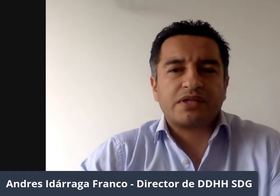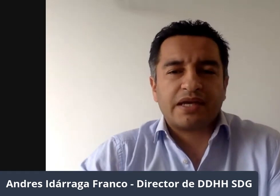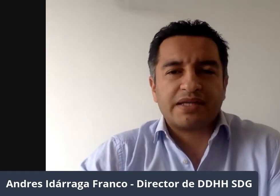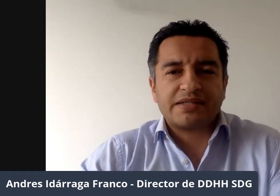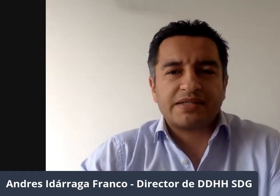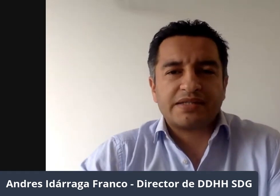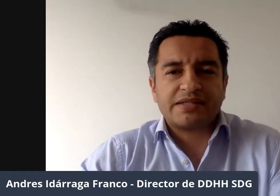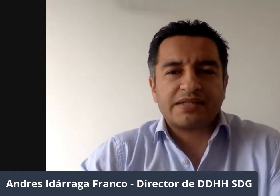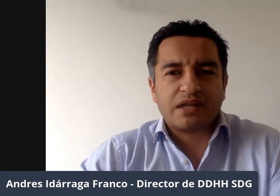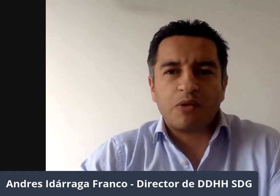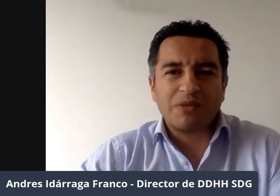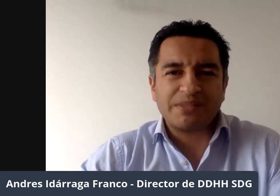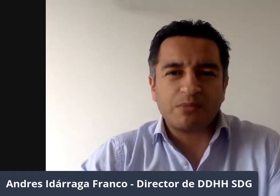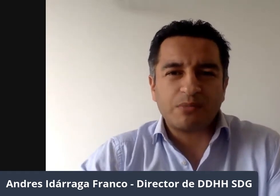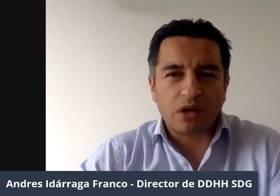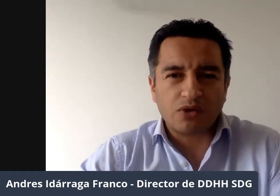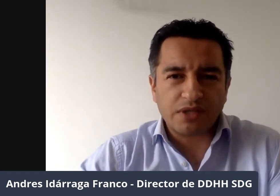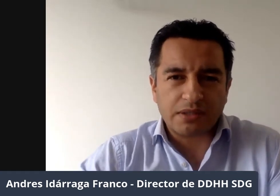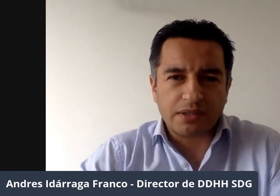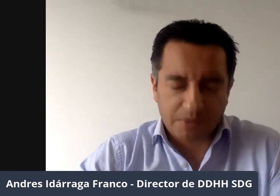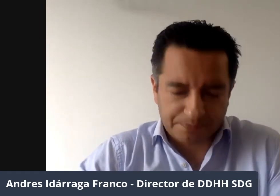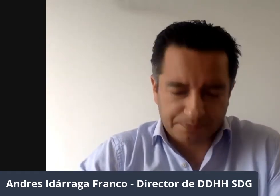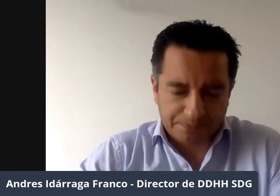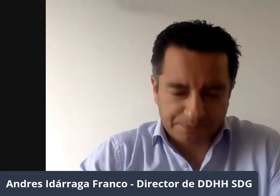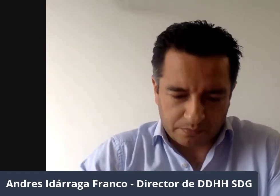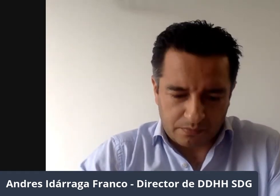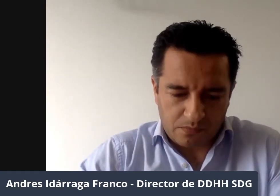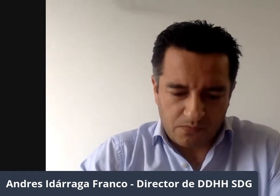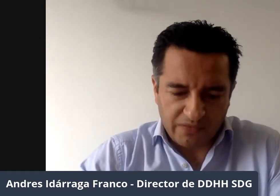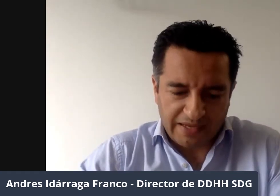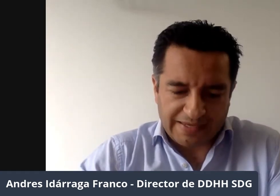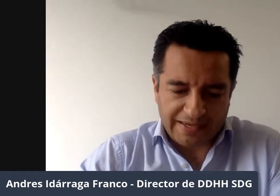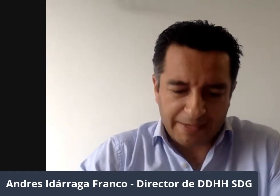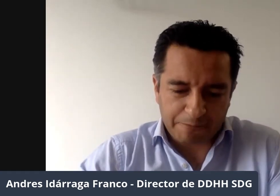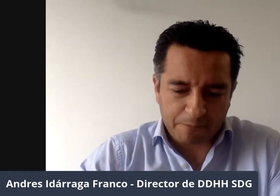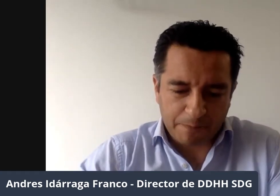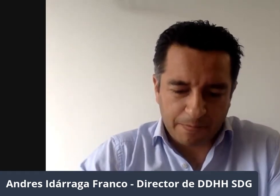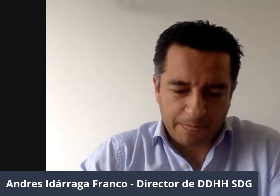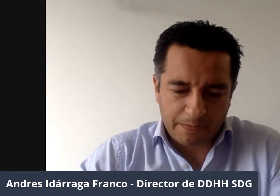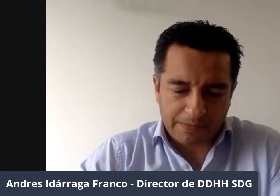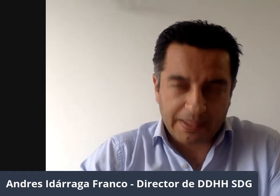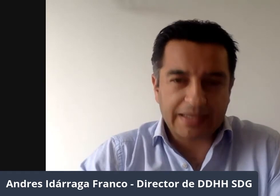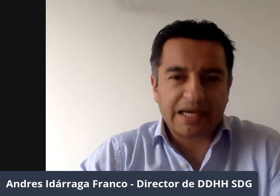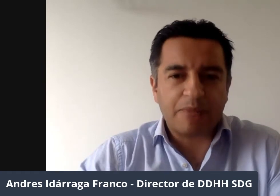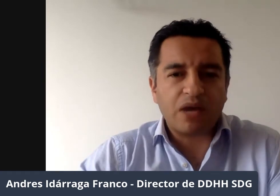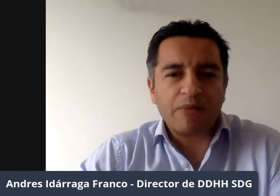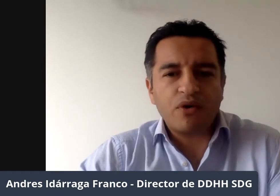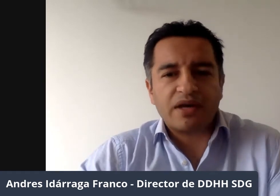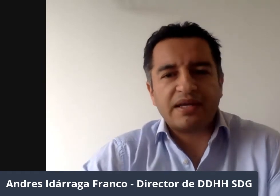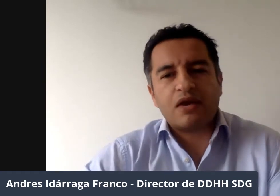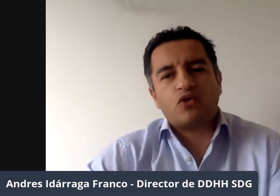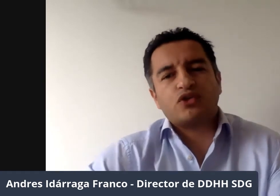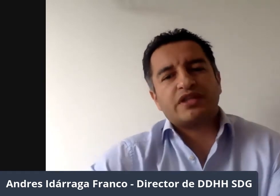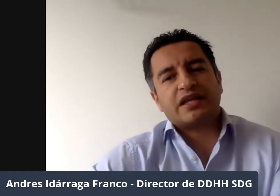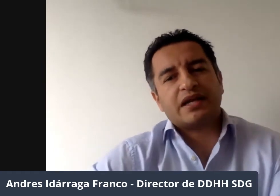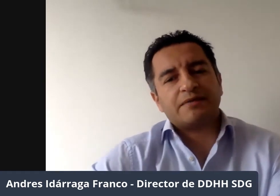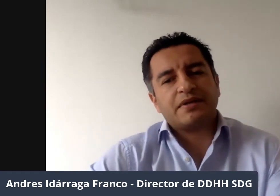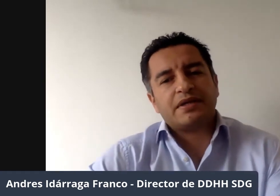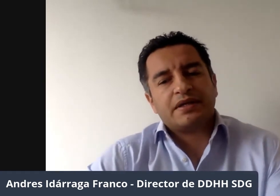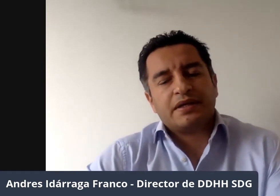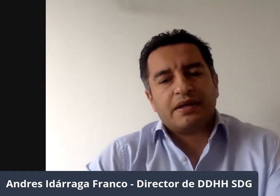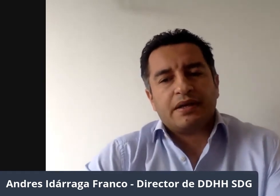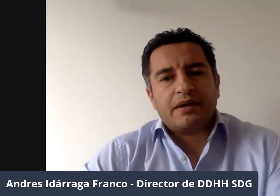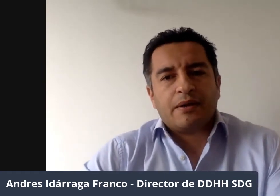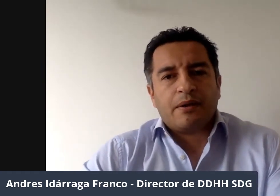aquellos y aquellas que no están, digamos, más involucrados en el tema, en que criticamos la modernidad